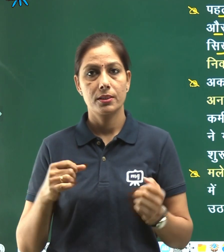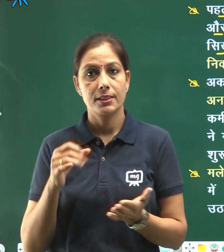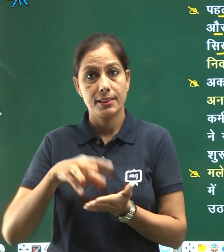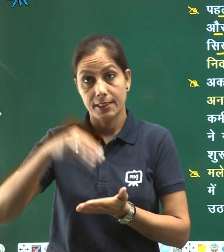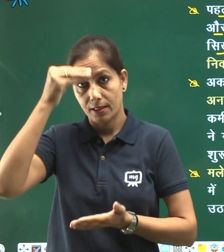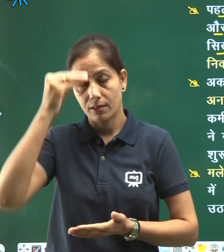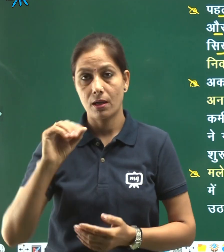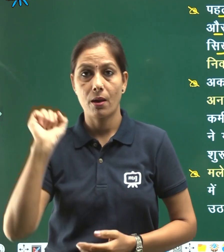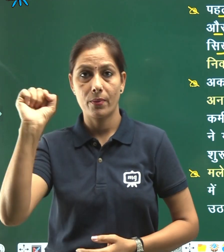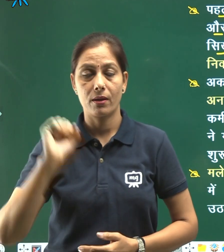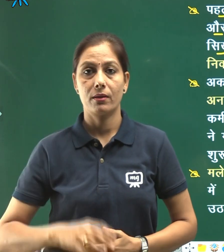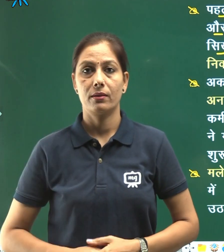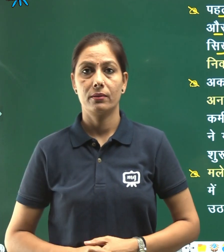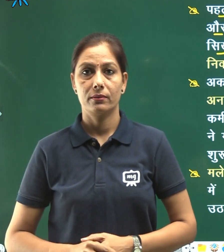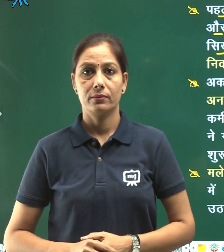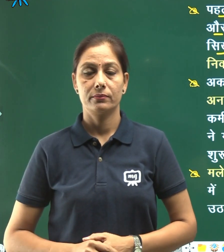अपना